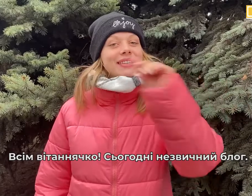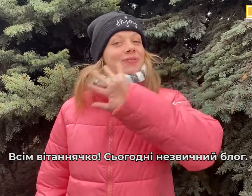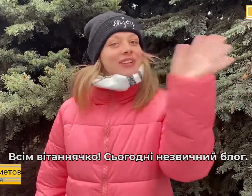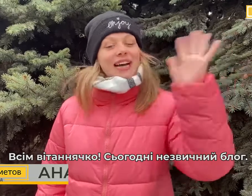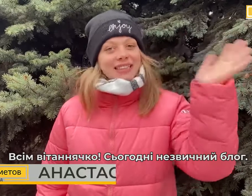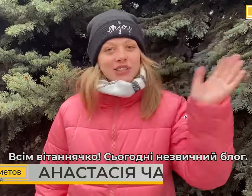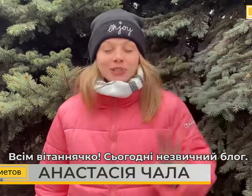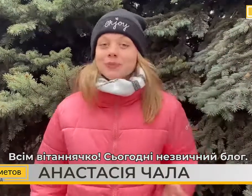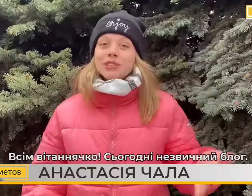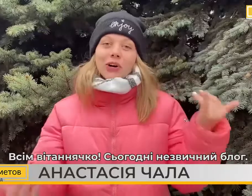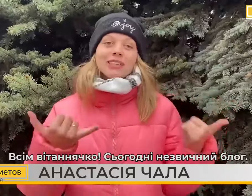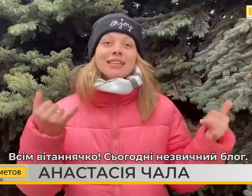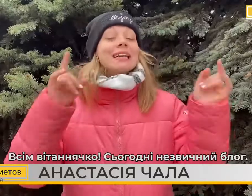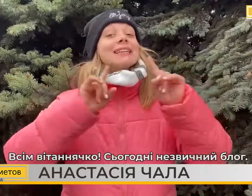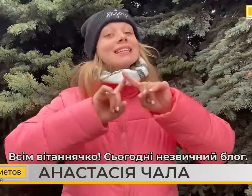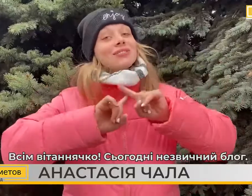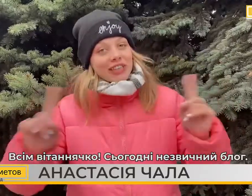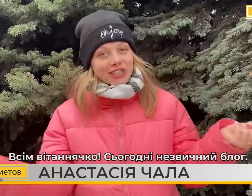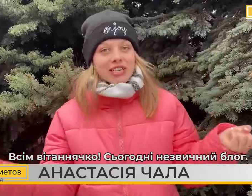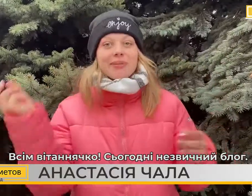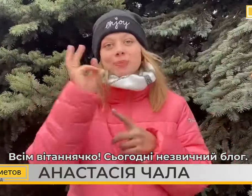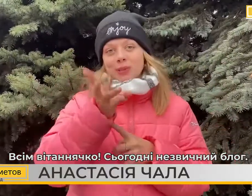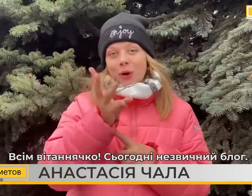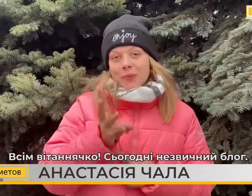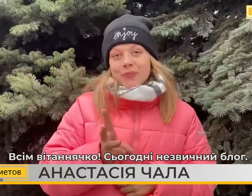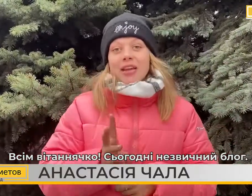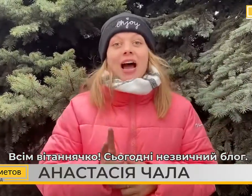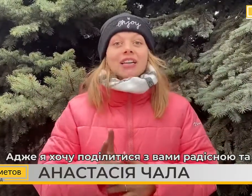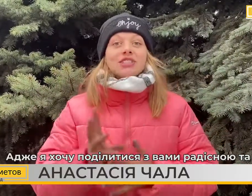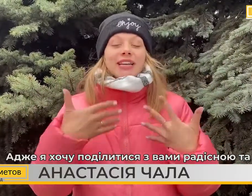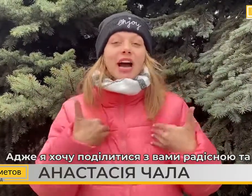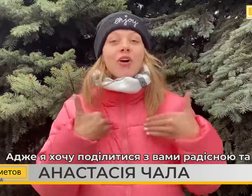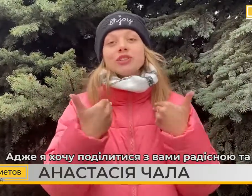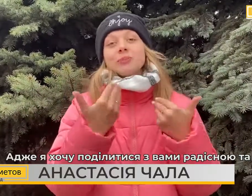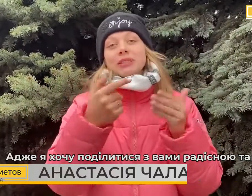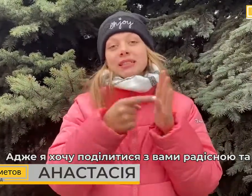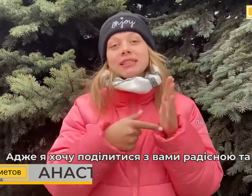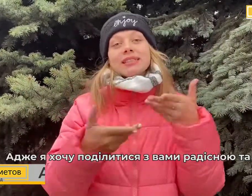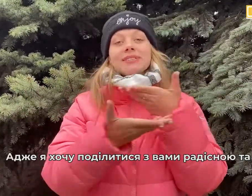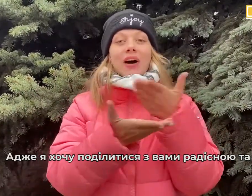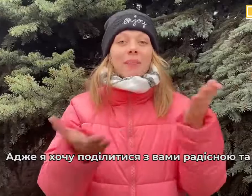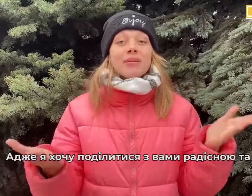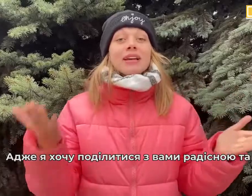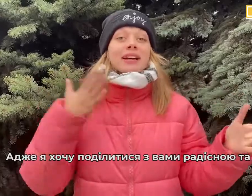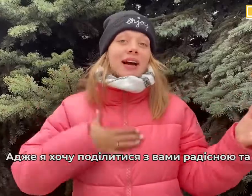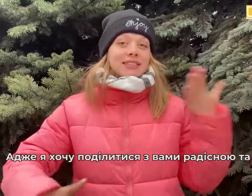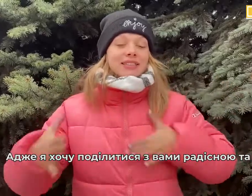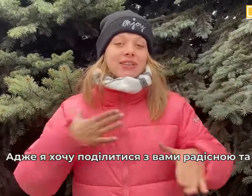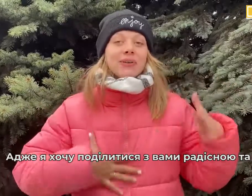Всім вітаннячко! Сьогодні незвичний блог, адже я хочу поділитися з вами радісною